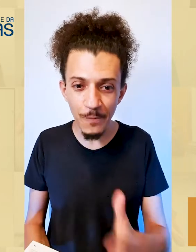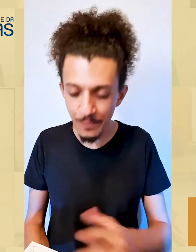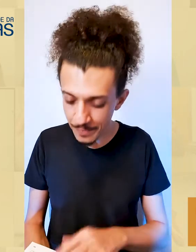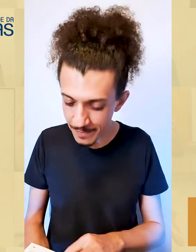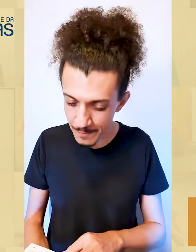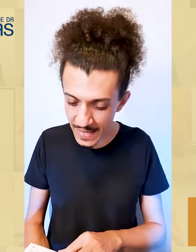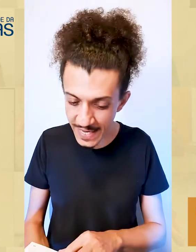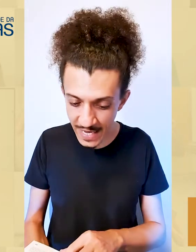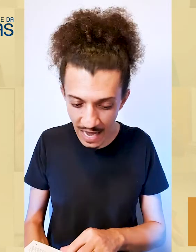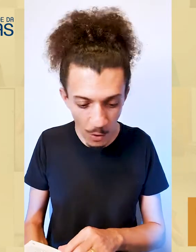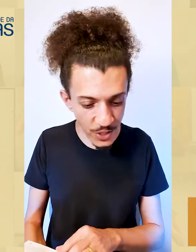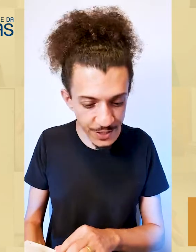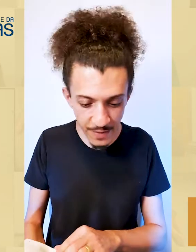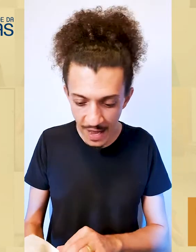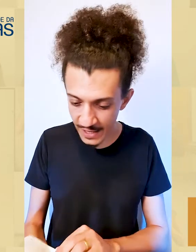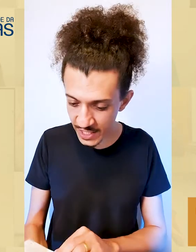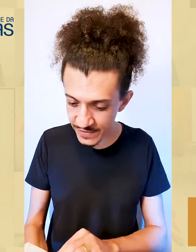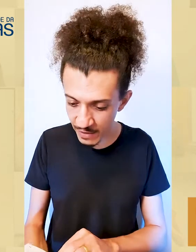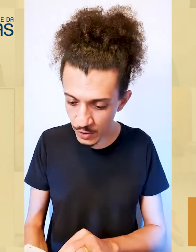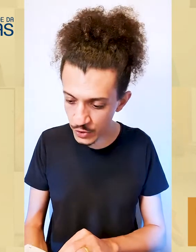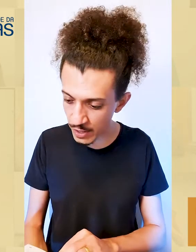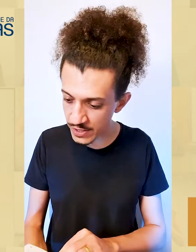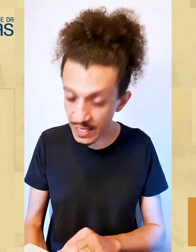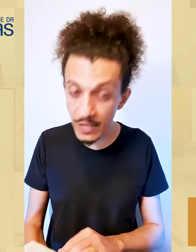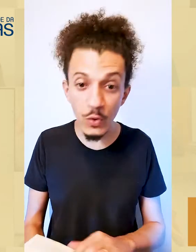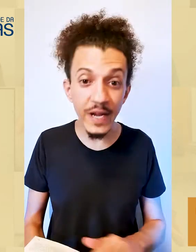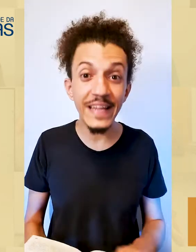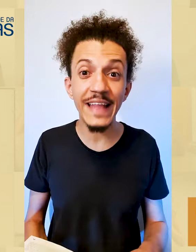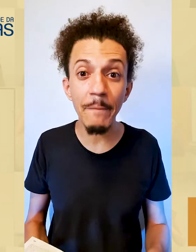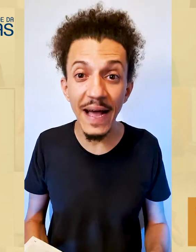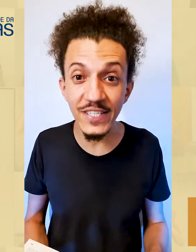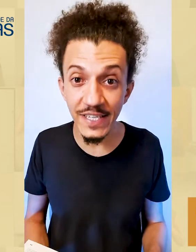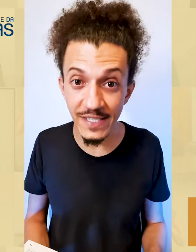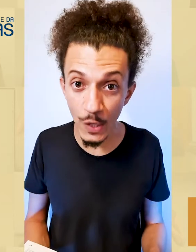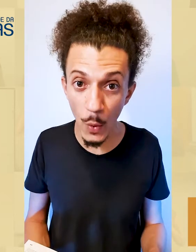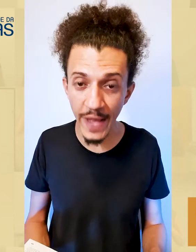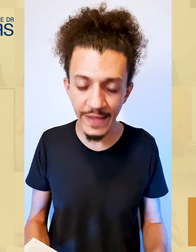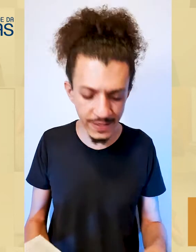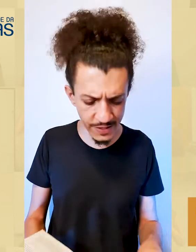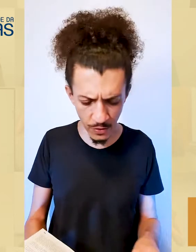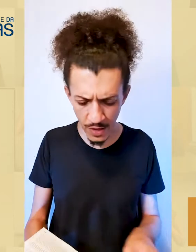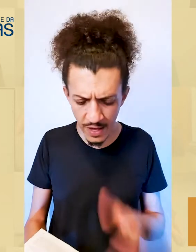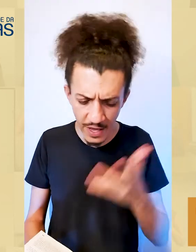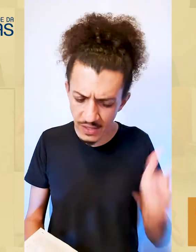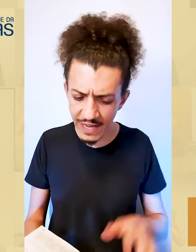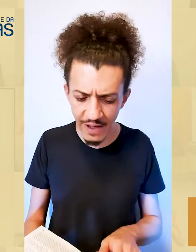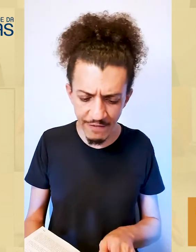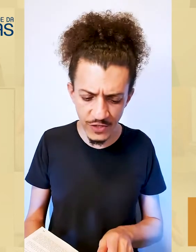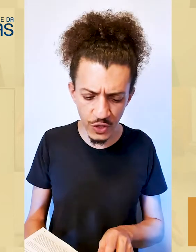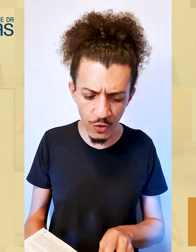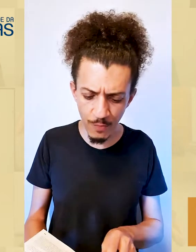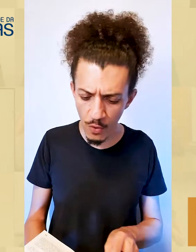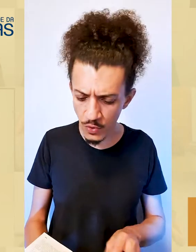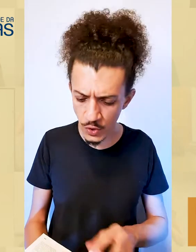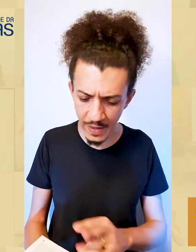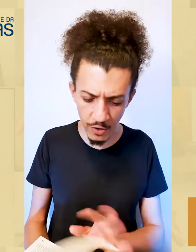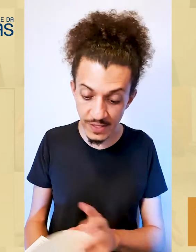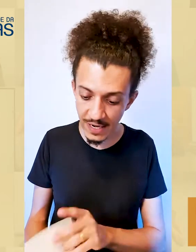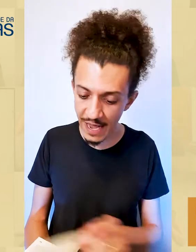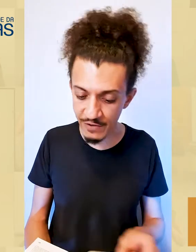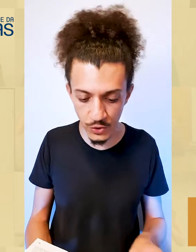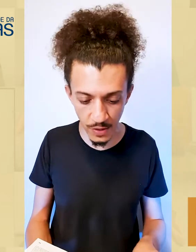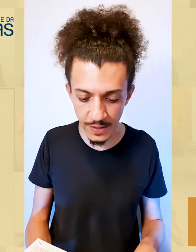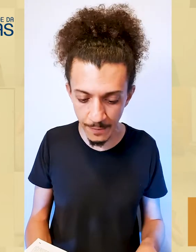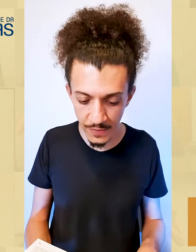gente. E hoje a gente vai continuar nossa leitura da página 55. Eu estava refletindo um pouco sobre a